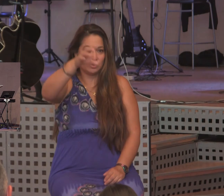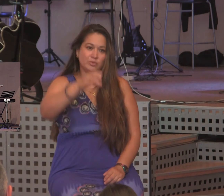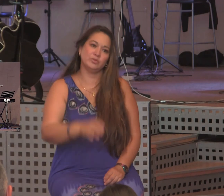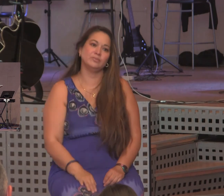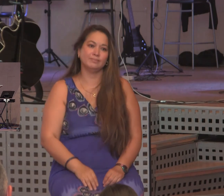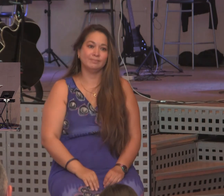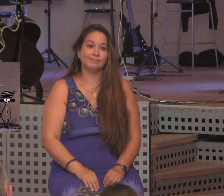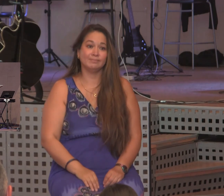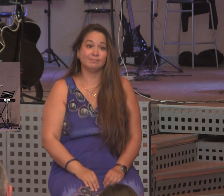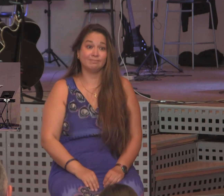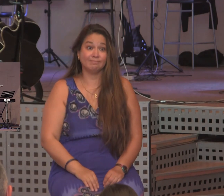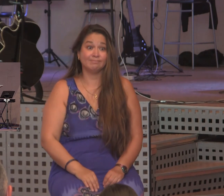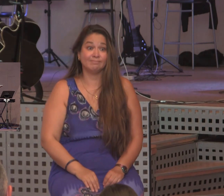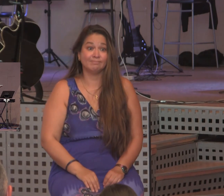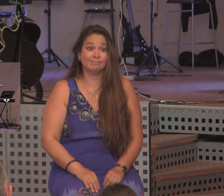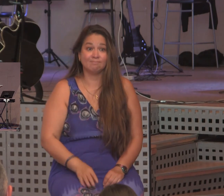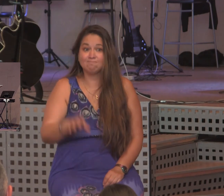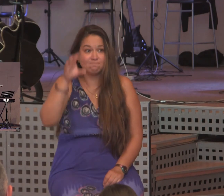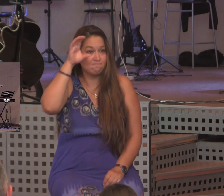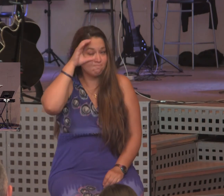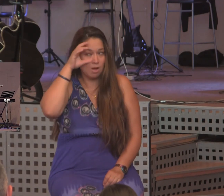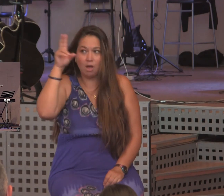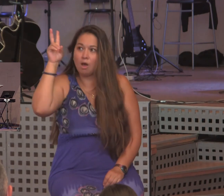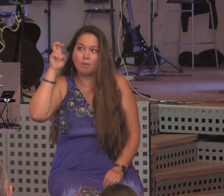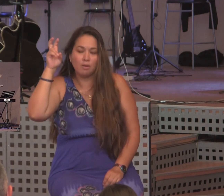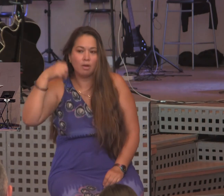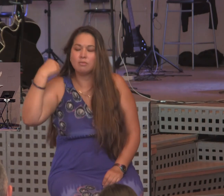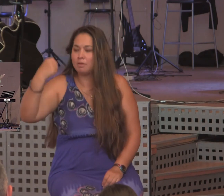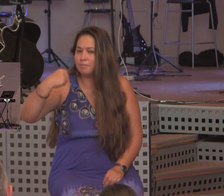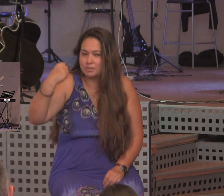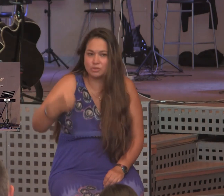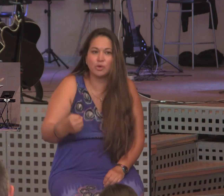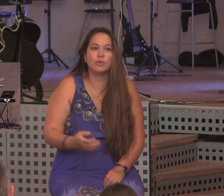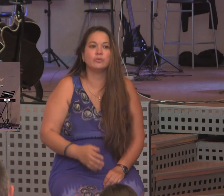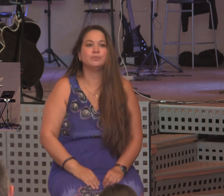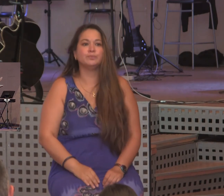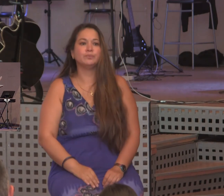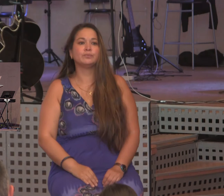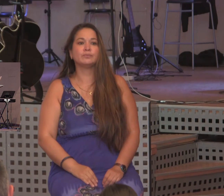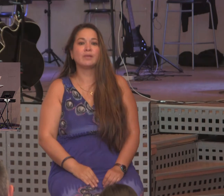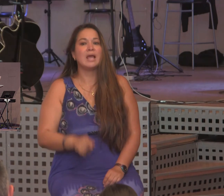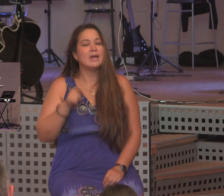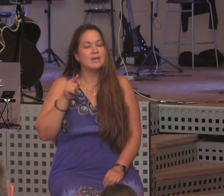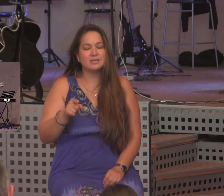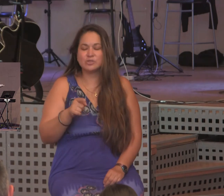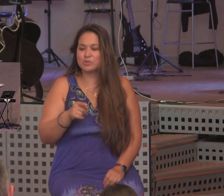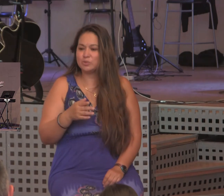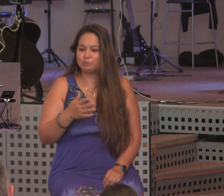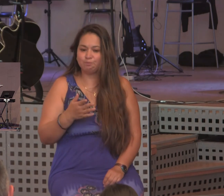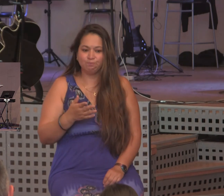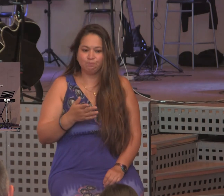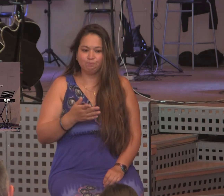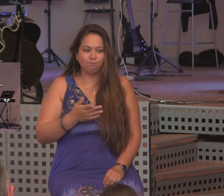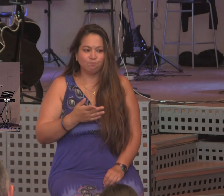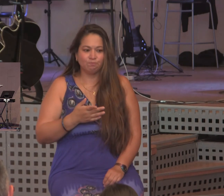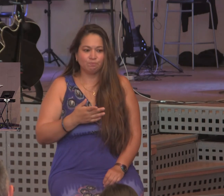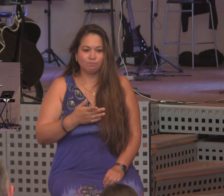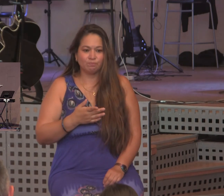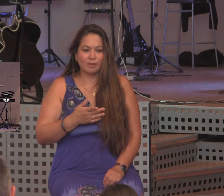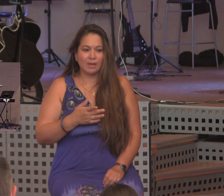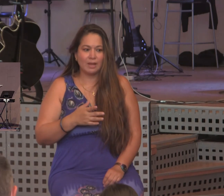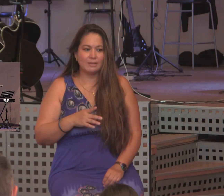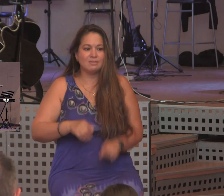Oír la voz o escuchar la voz del pastor, como estoy refiriéndome a todo lo espiritual, es un acto interno, no